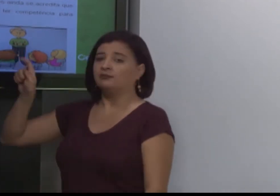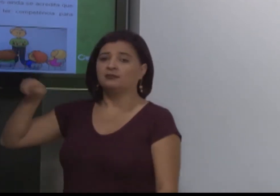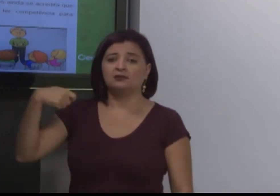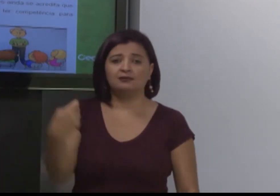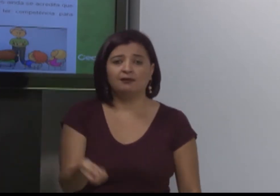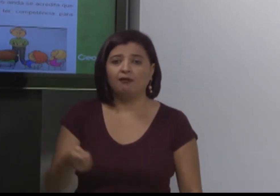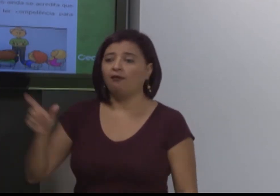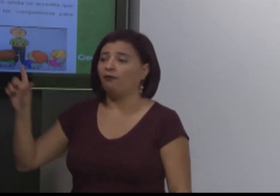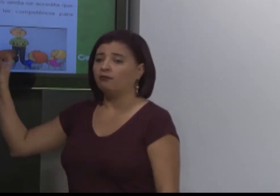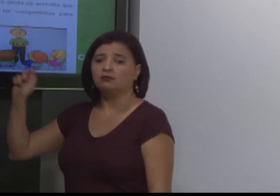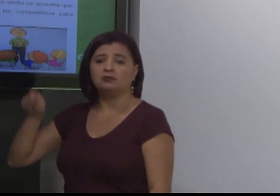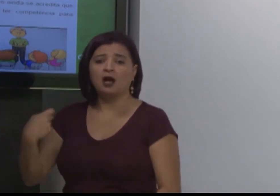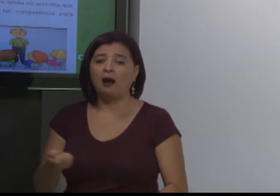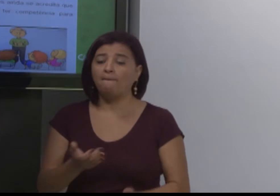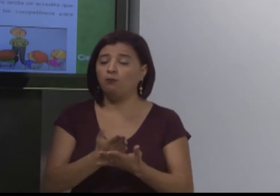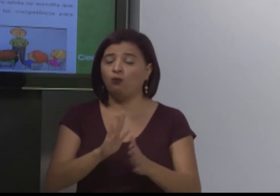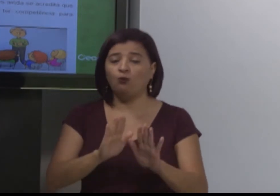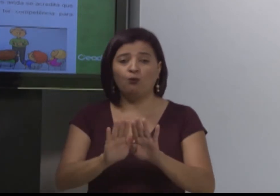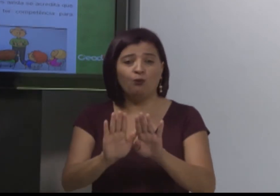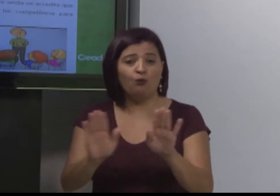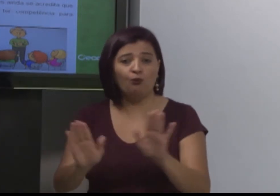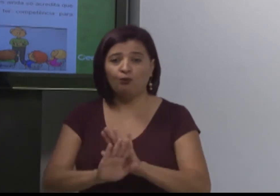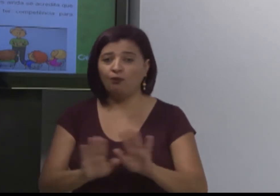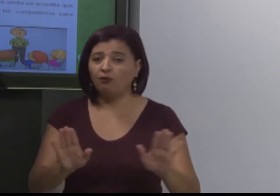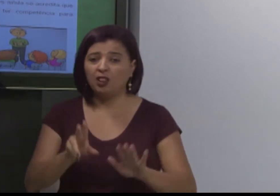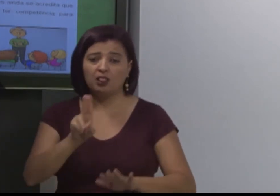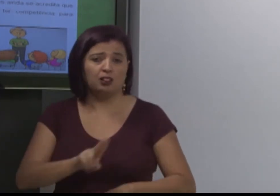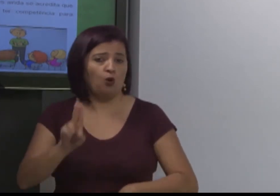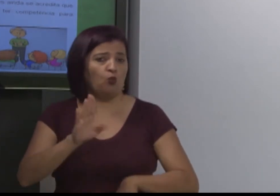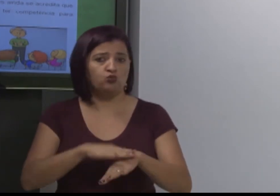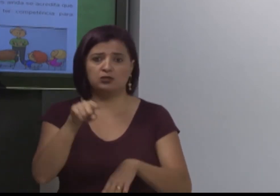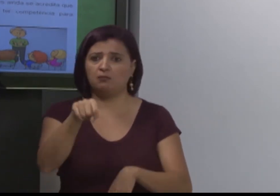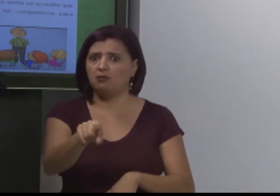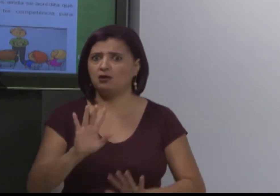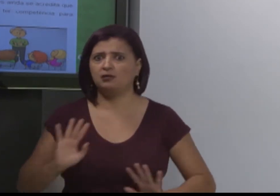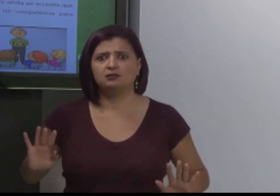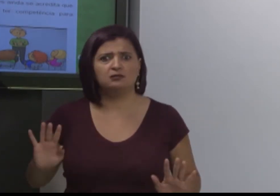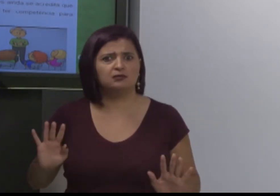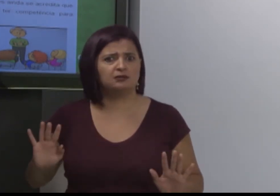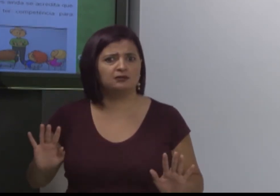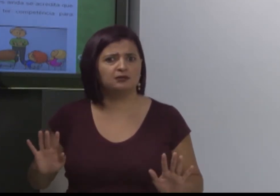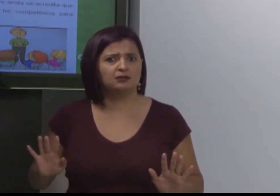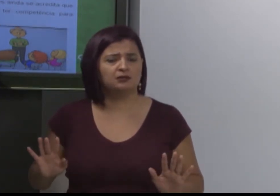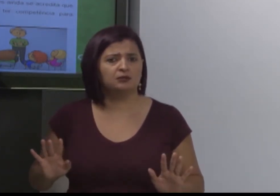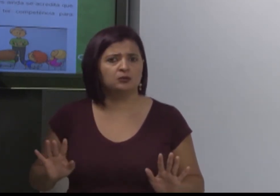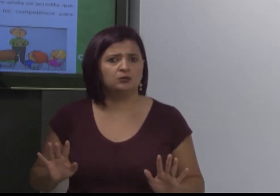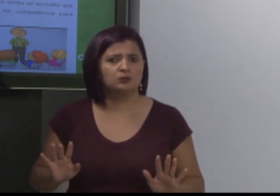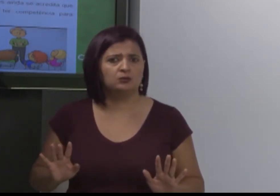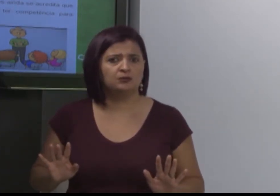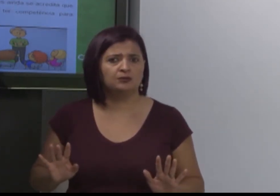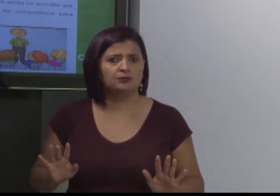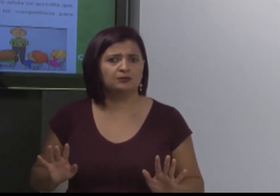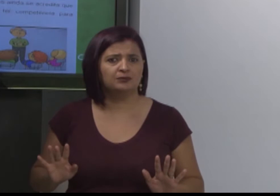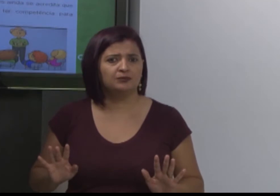Não é mostrar a imagem e o sinal, imagem e sinal. Não, isso acabou. Não se utiliza isso.